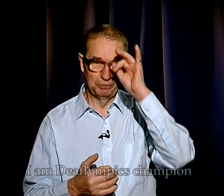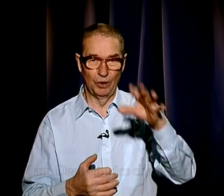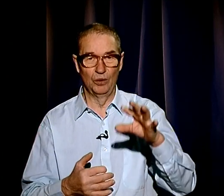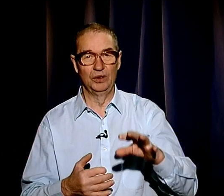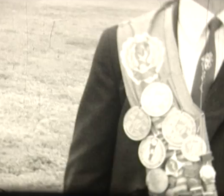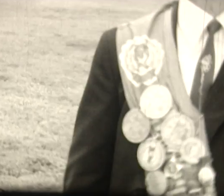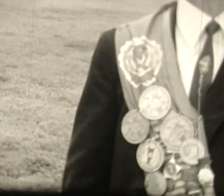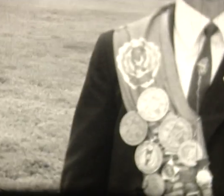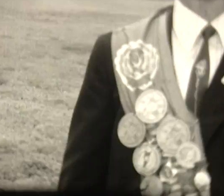Чемпион.